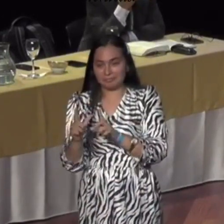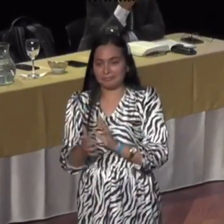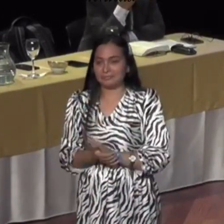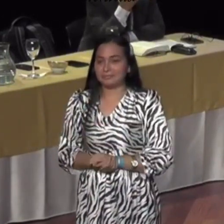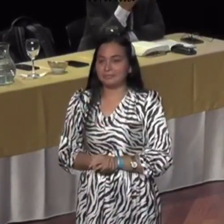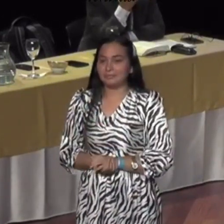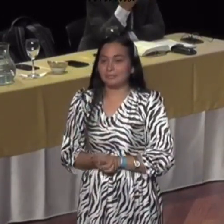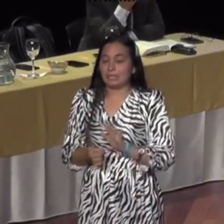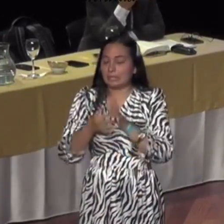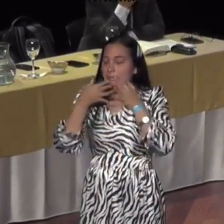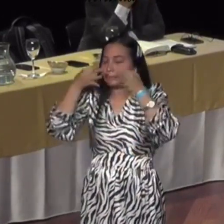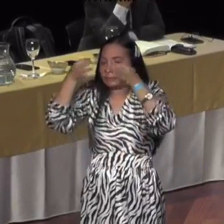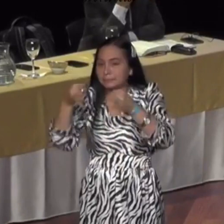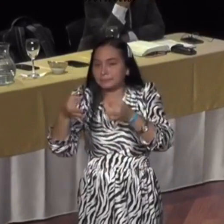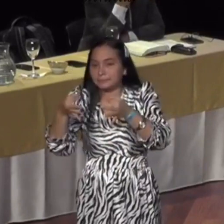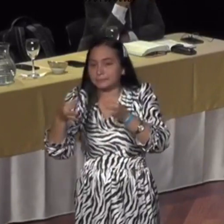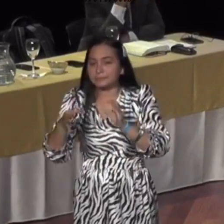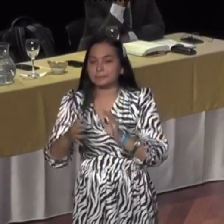Esa es la realidad.